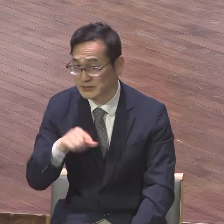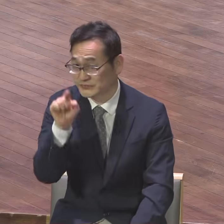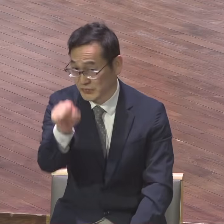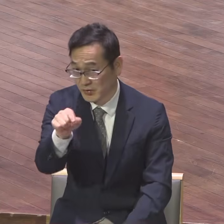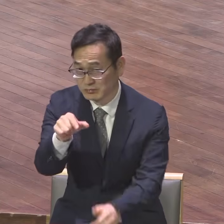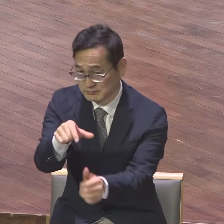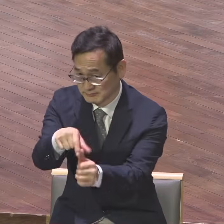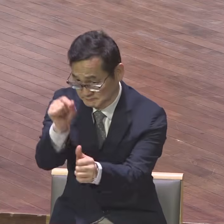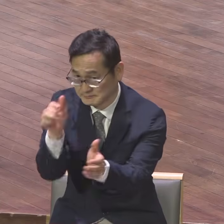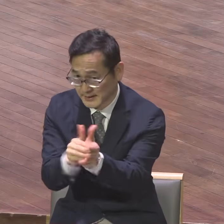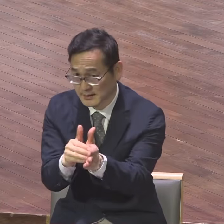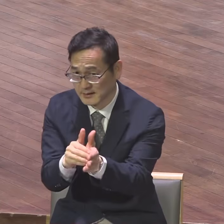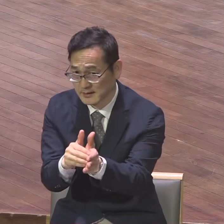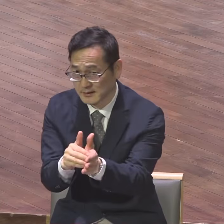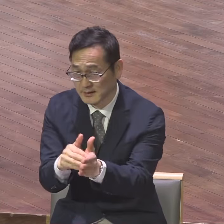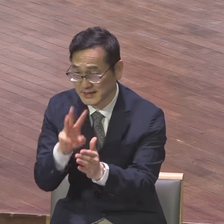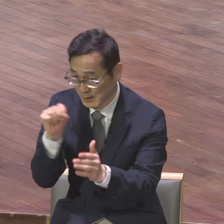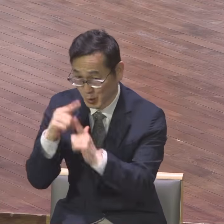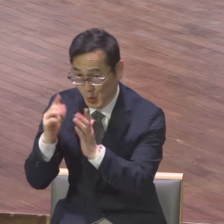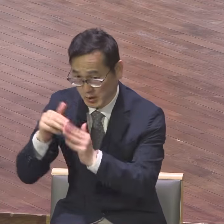영교에 보내서